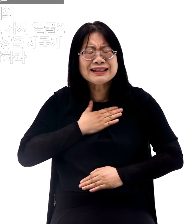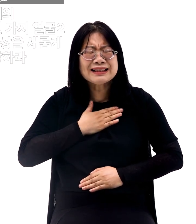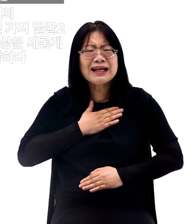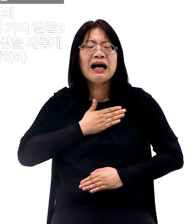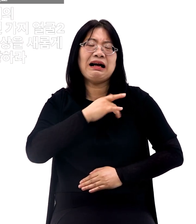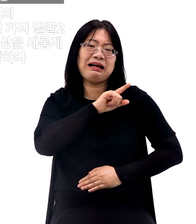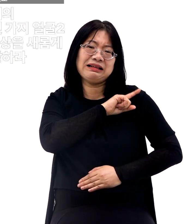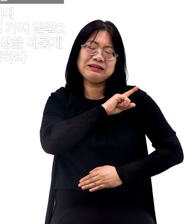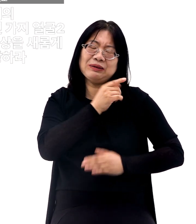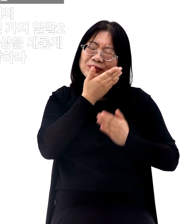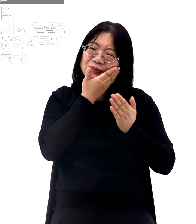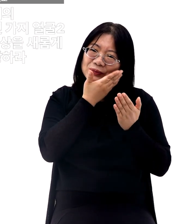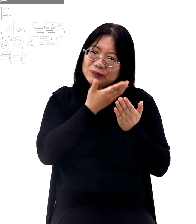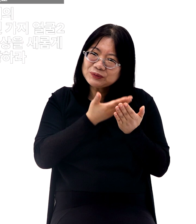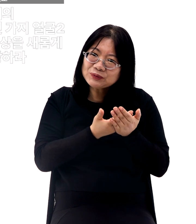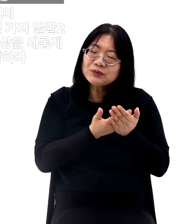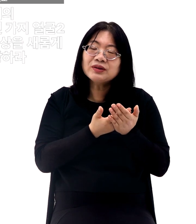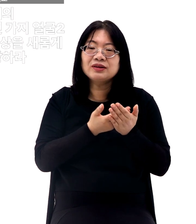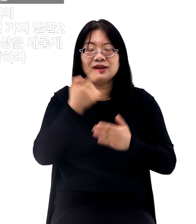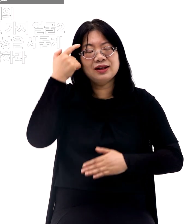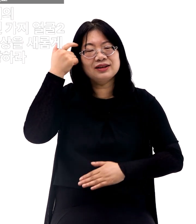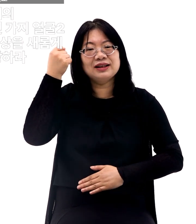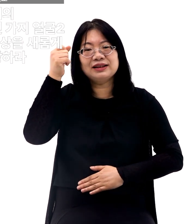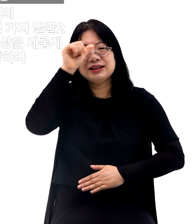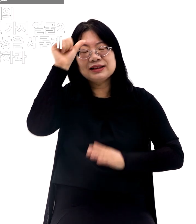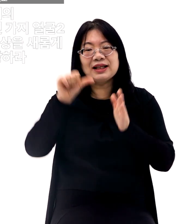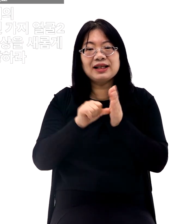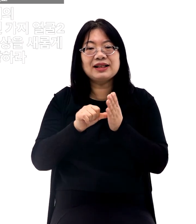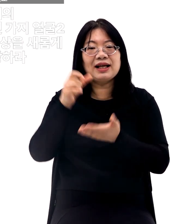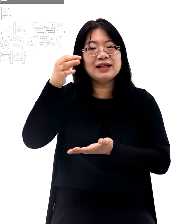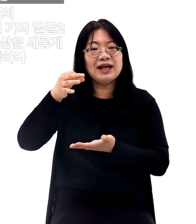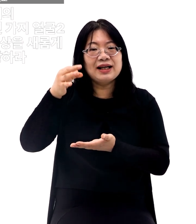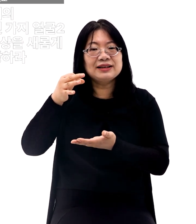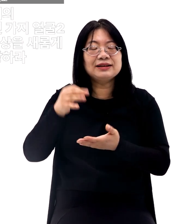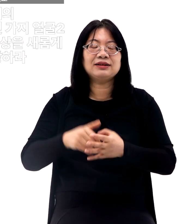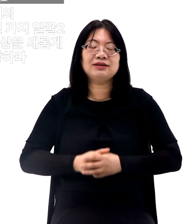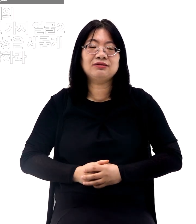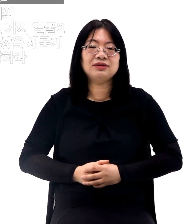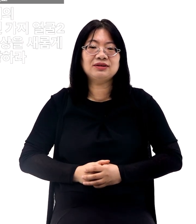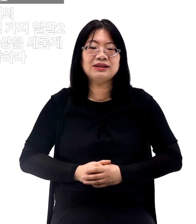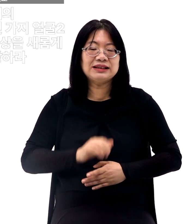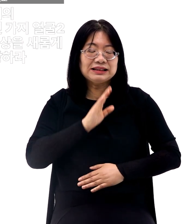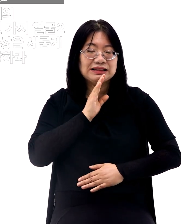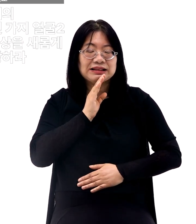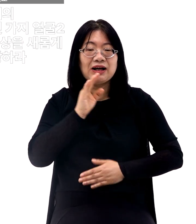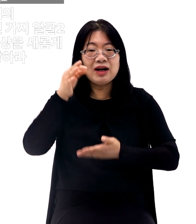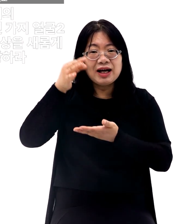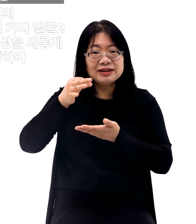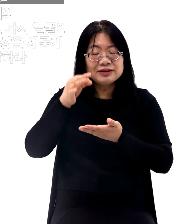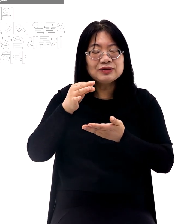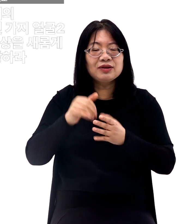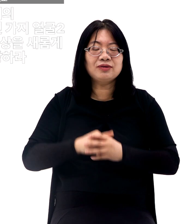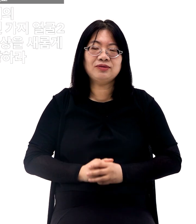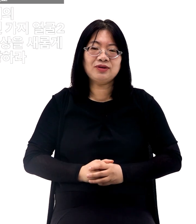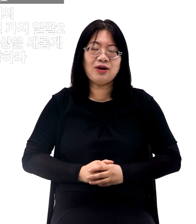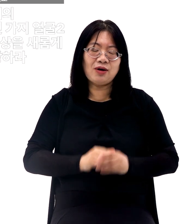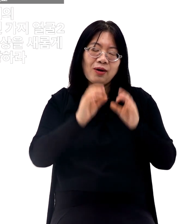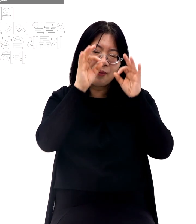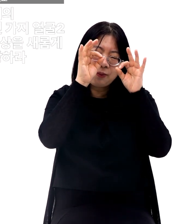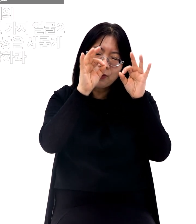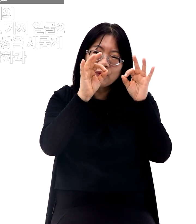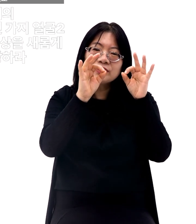가장 소중히 여기는 인생의 가치든지 실질적 가치든지 보이는 가치와 보이지